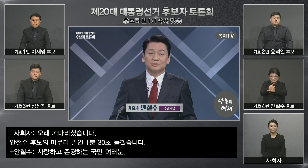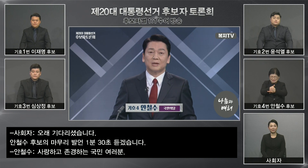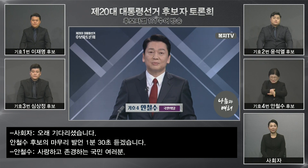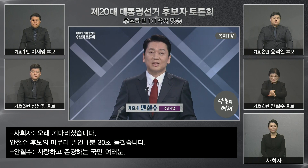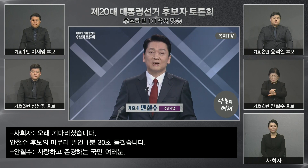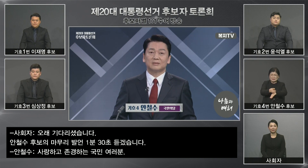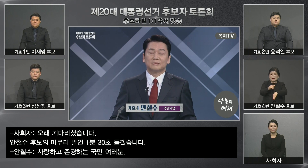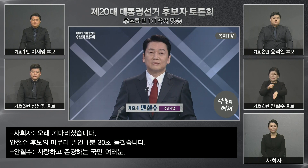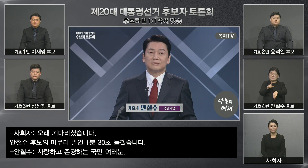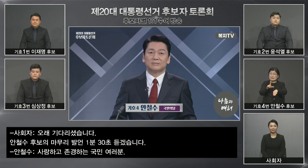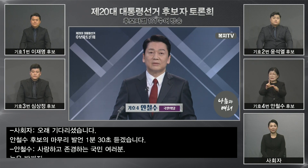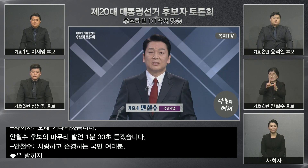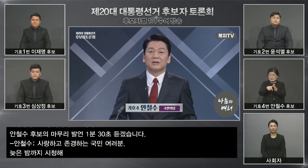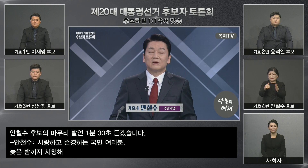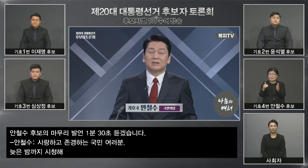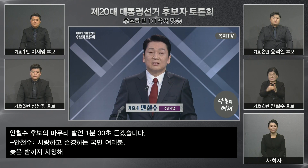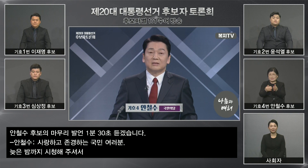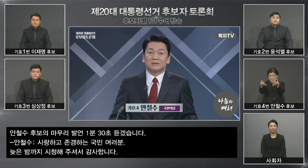주셔서 감사합니다.